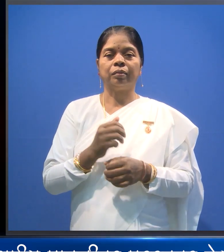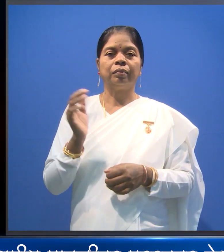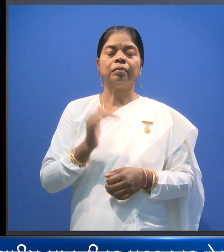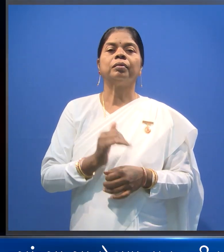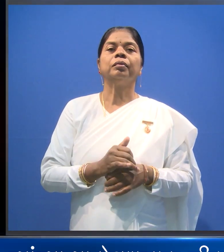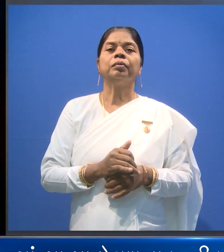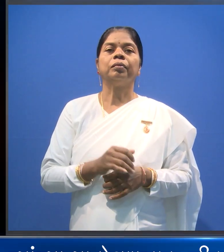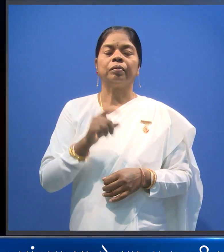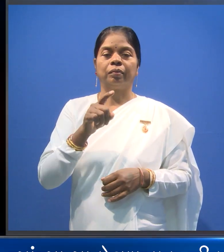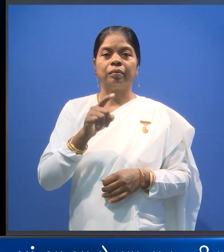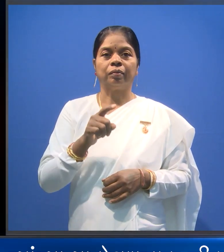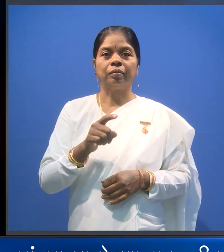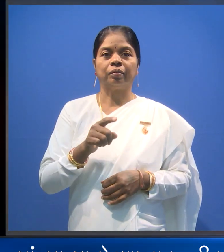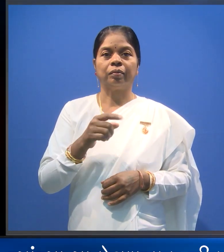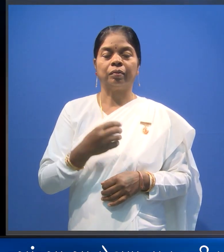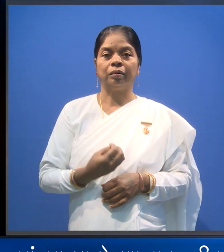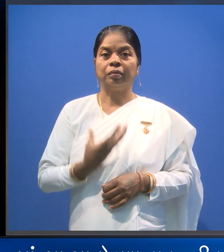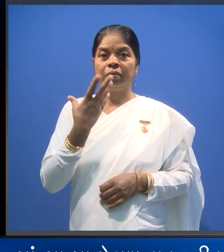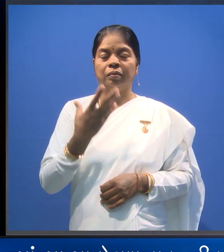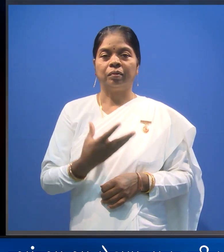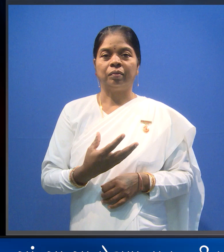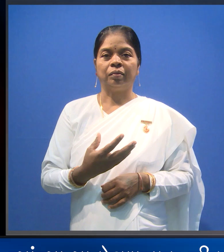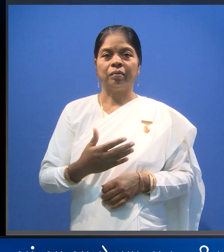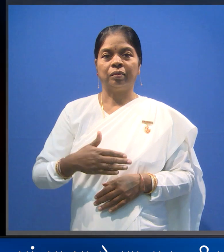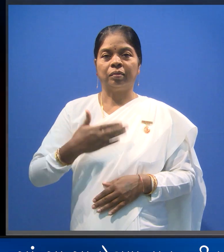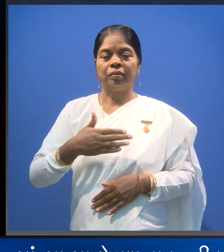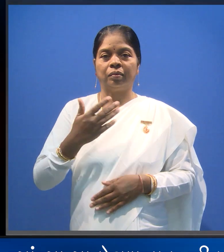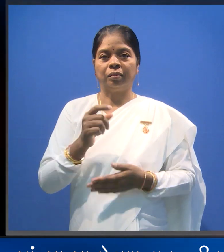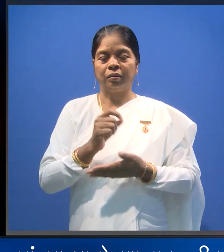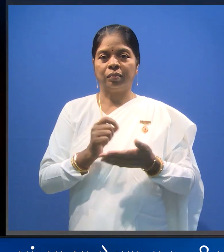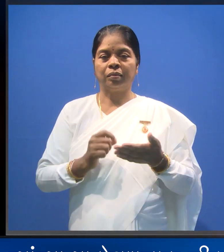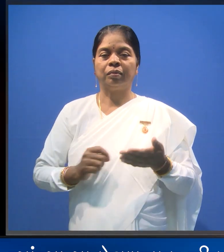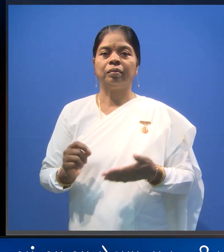आले. त्यांच्या या प्रेरणात्मक जीवनकथेवर